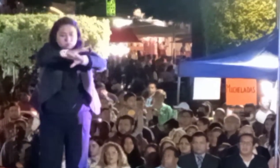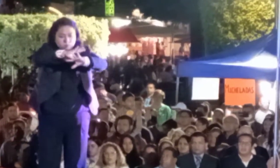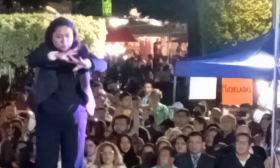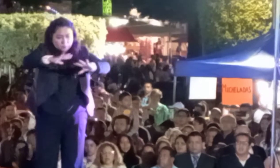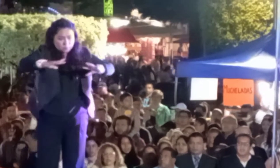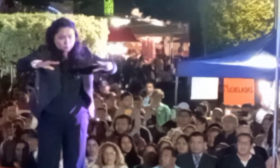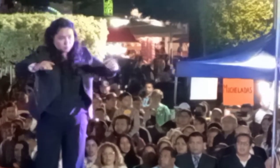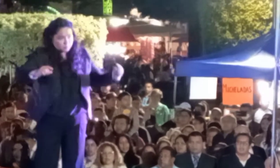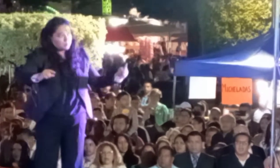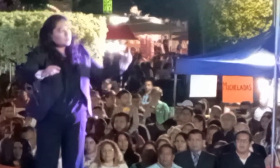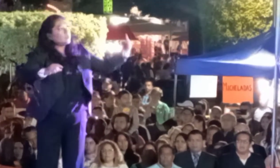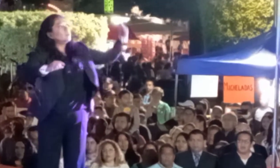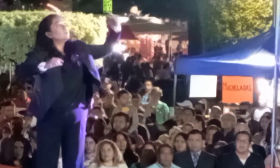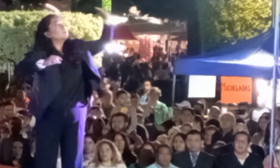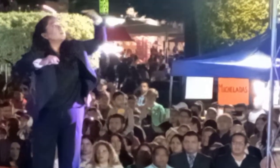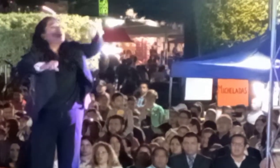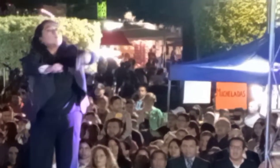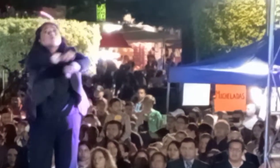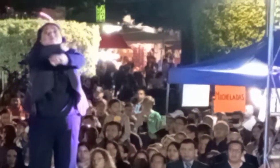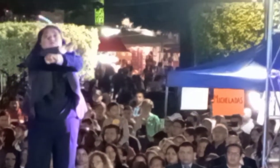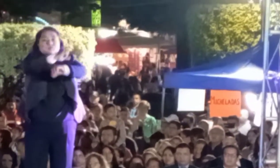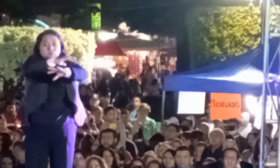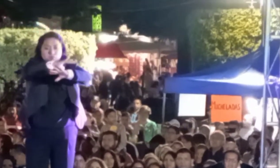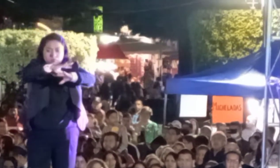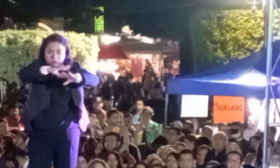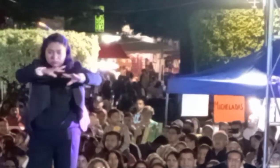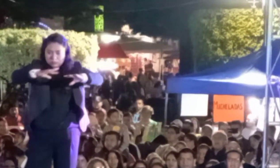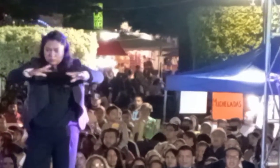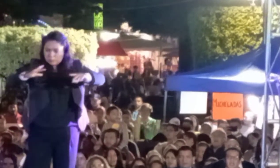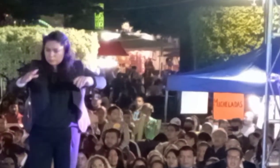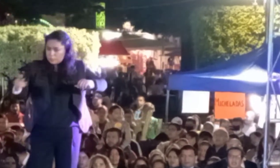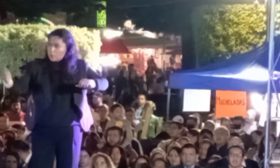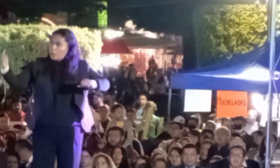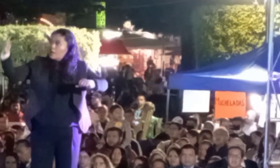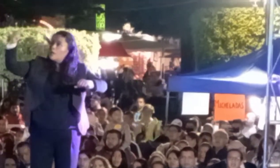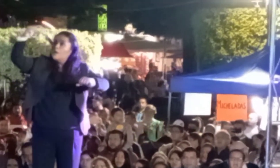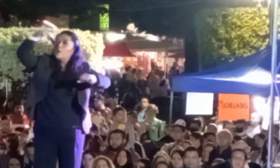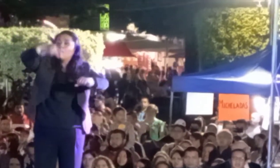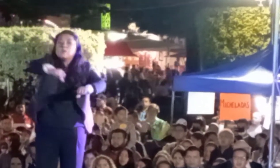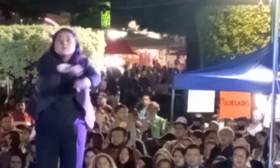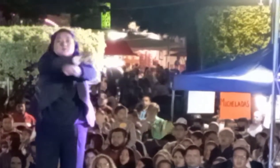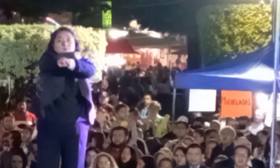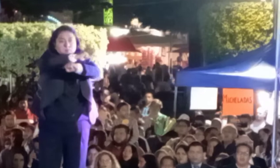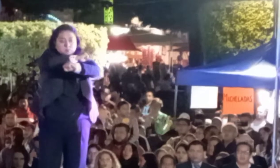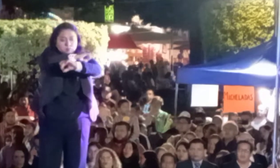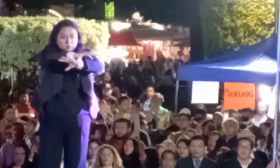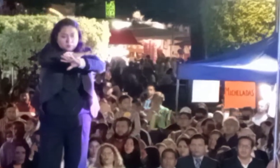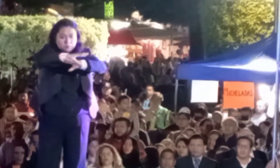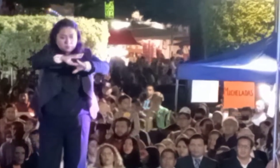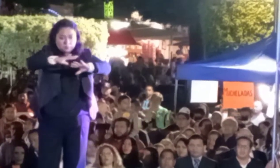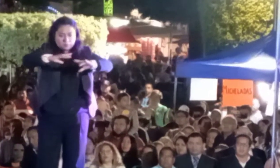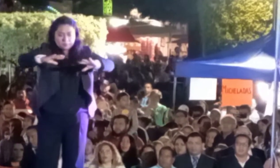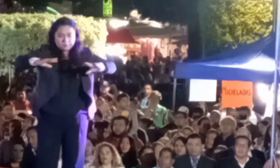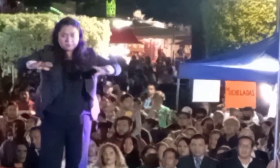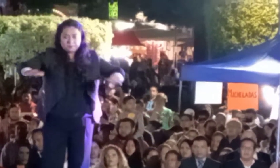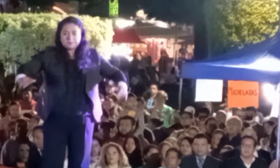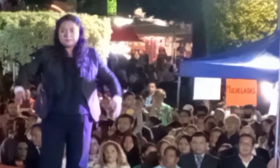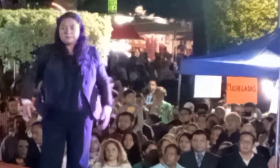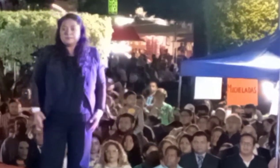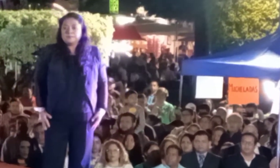vamos a abrir un grupo, yo creo que a finales de enero, para aquellos